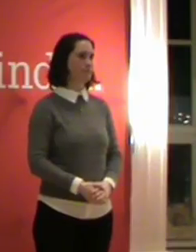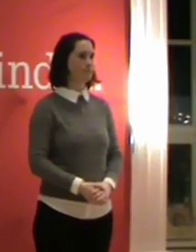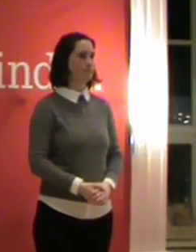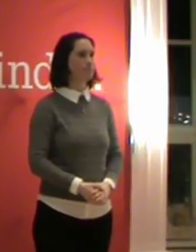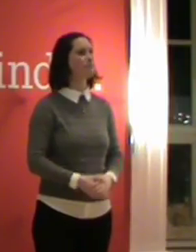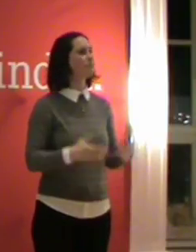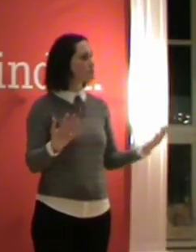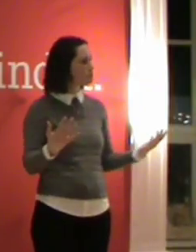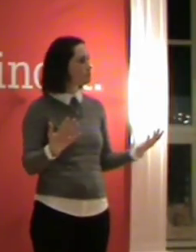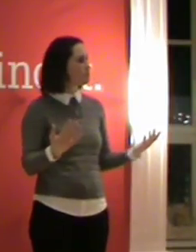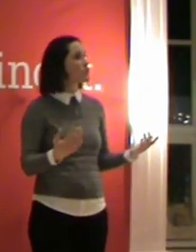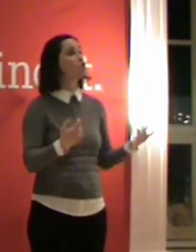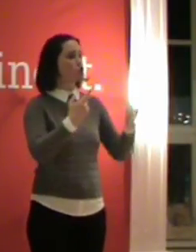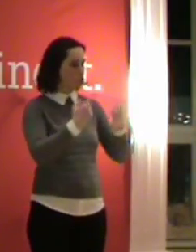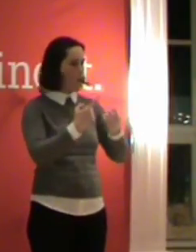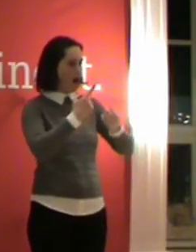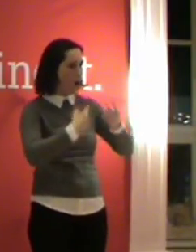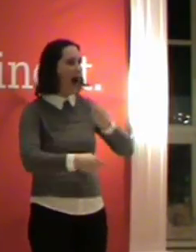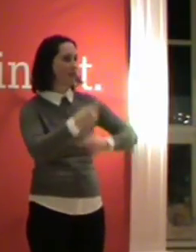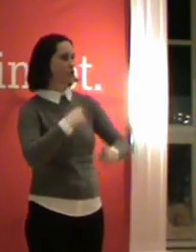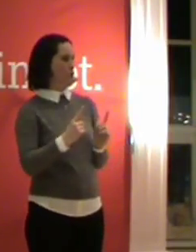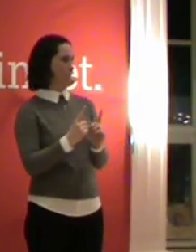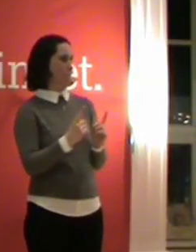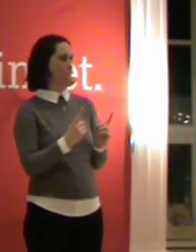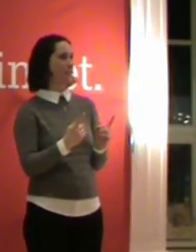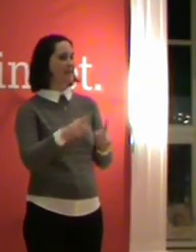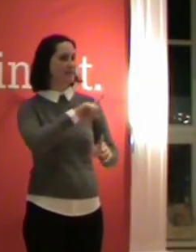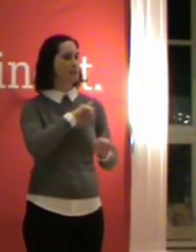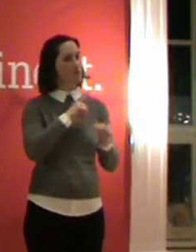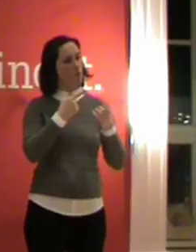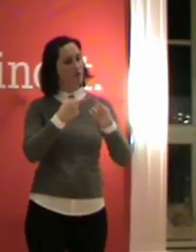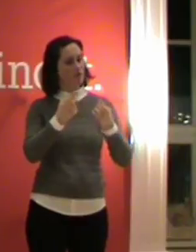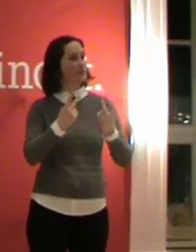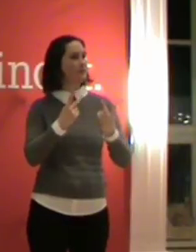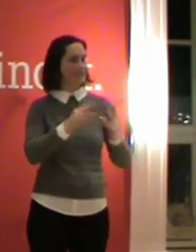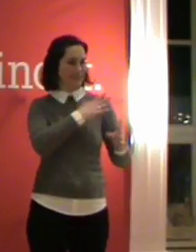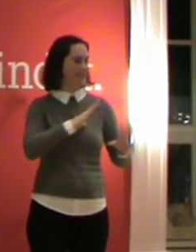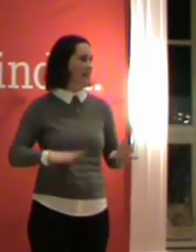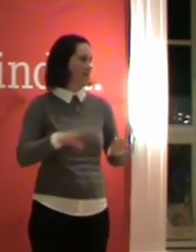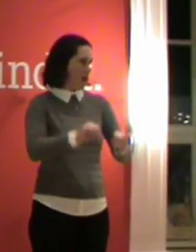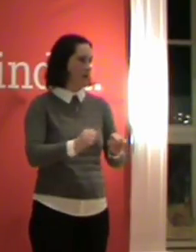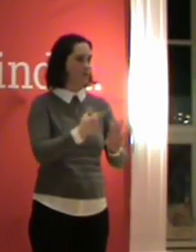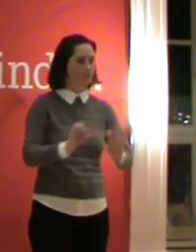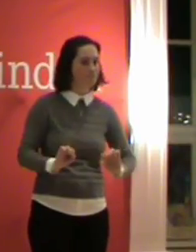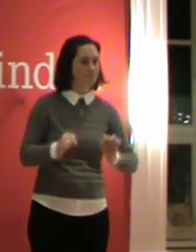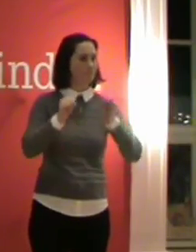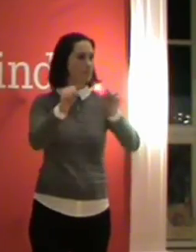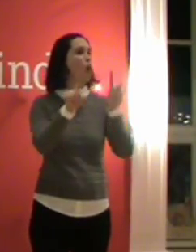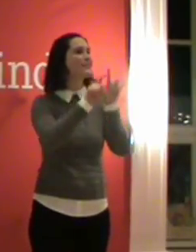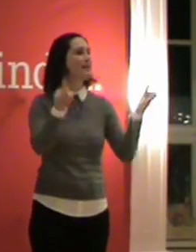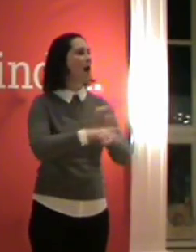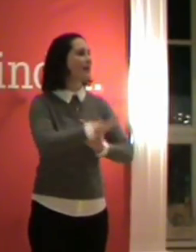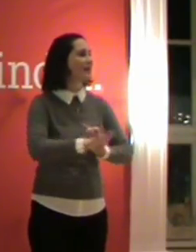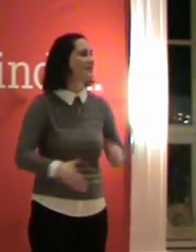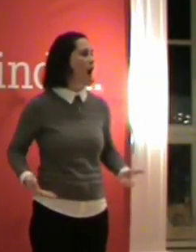Und da gehört die andere Seite der Medaille dazu. Ich engagiere mich jetzt mit anderen auch aus Sachsen-Anhalt, besonders bei dem Thema